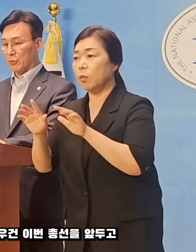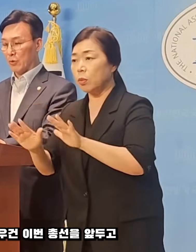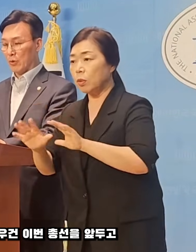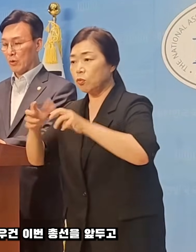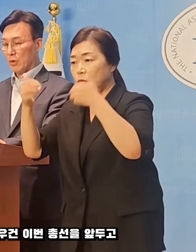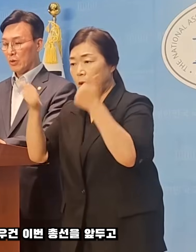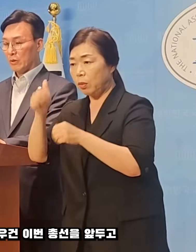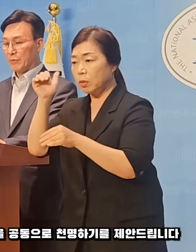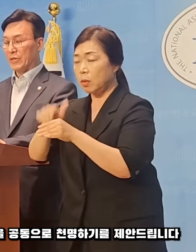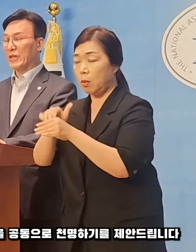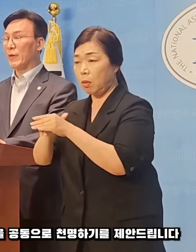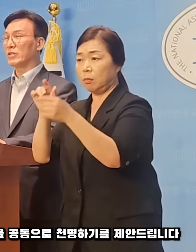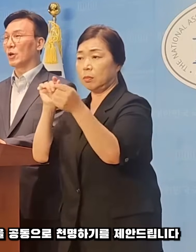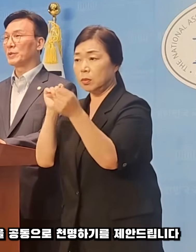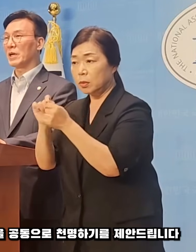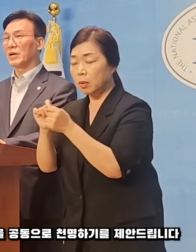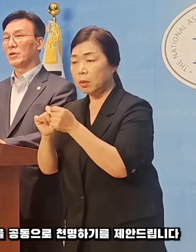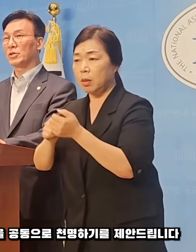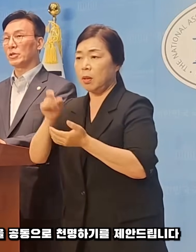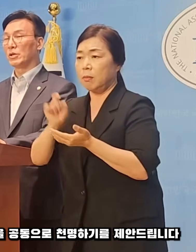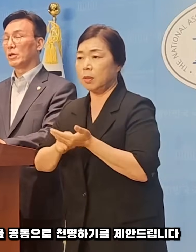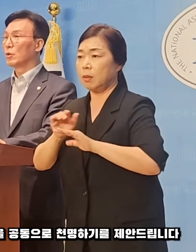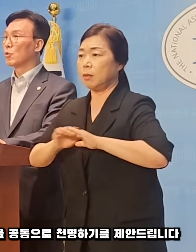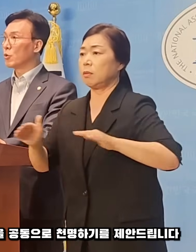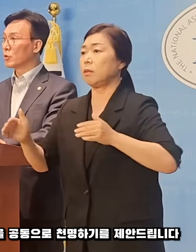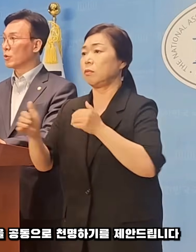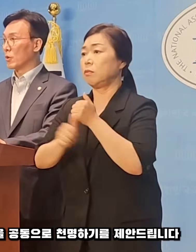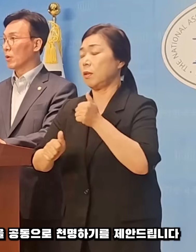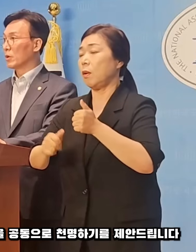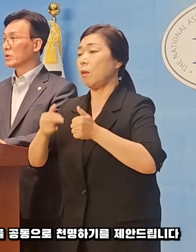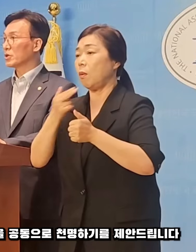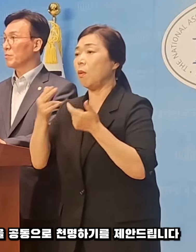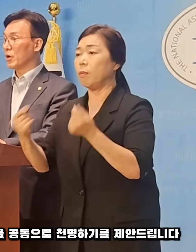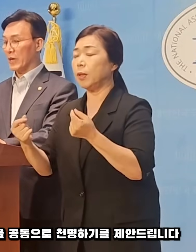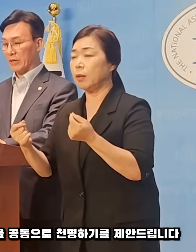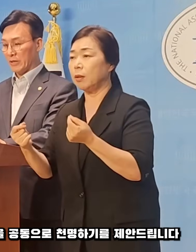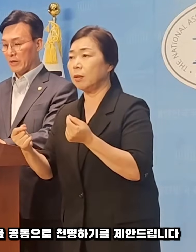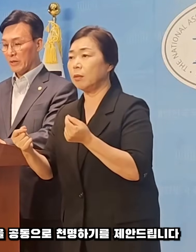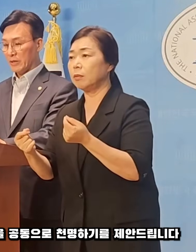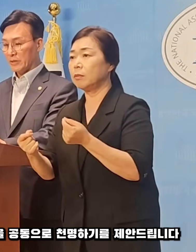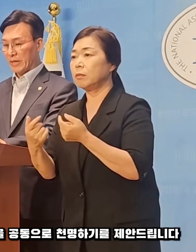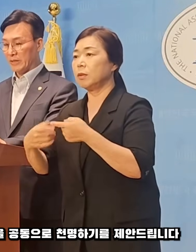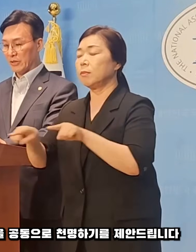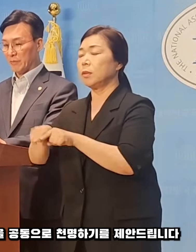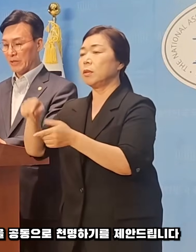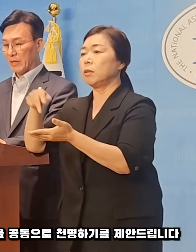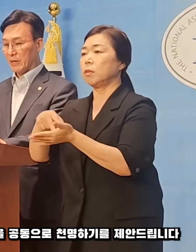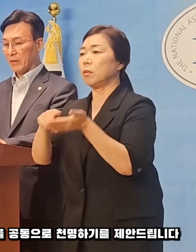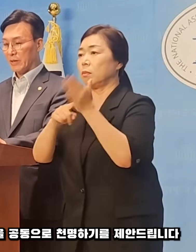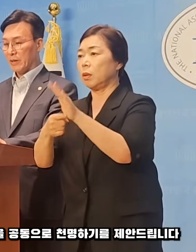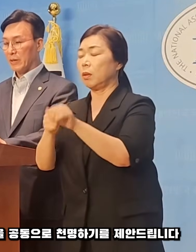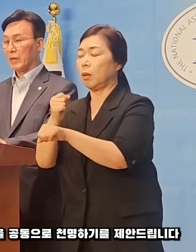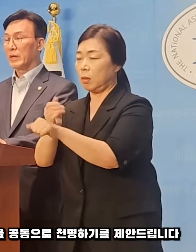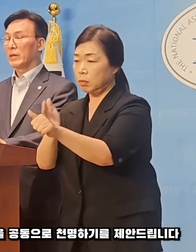총선을 앞두고 비대위는 없다라는 것을 공동으로 천명하기를